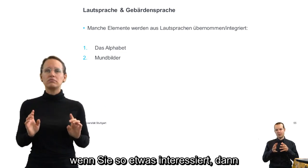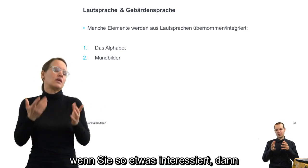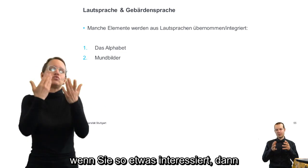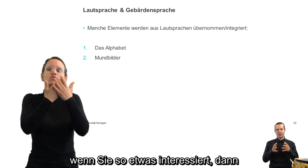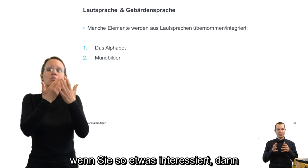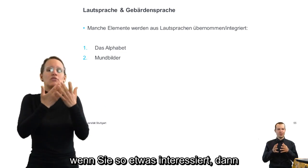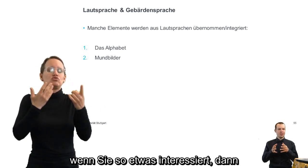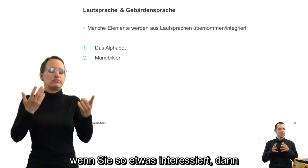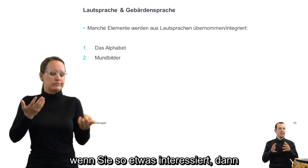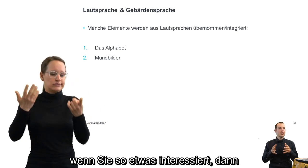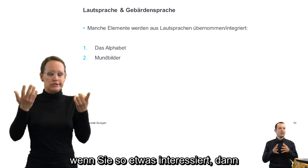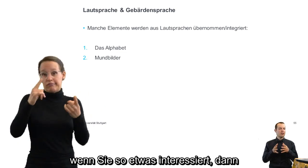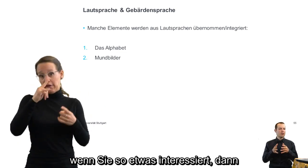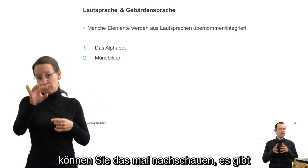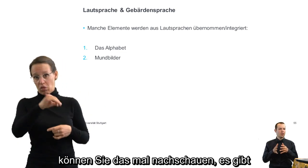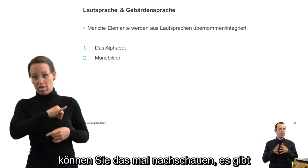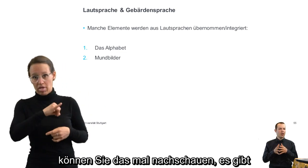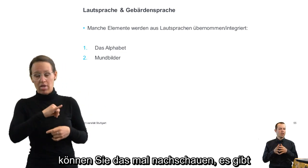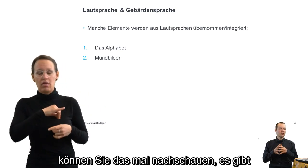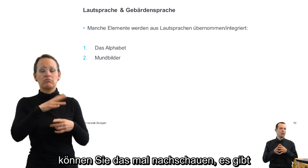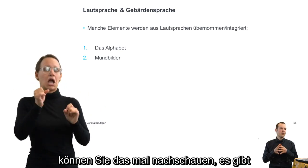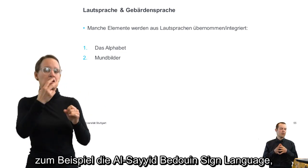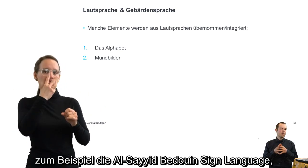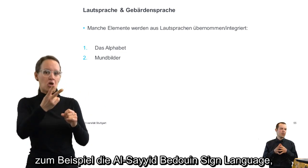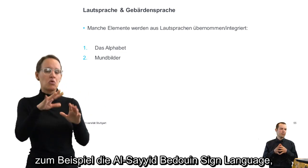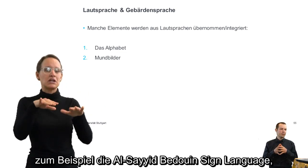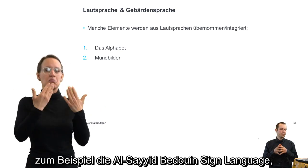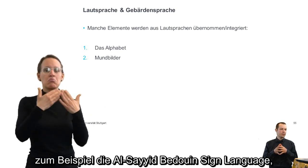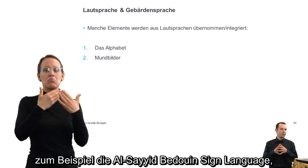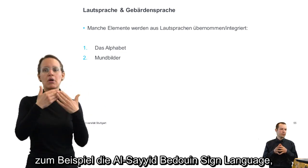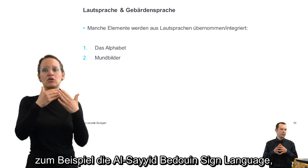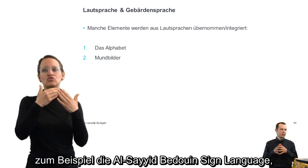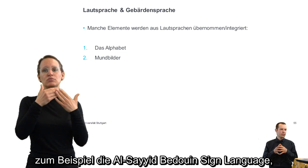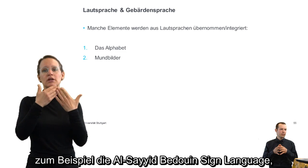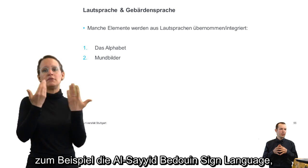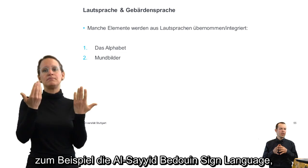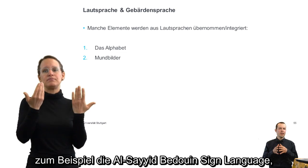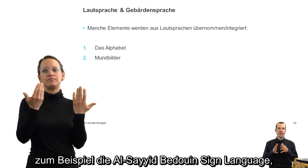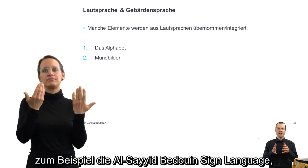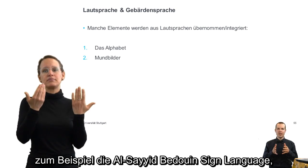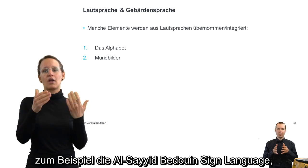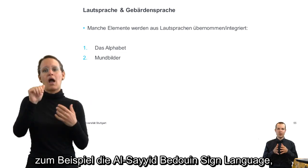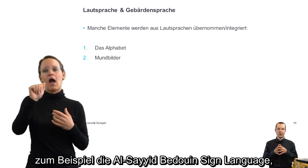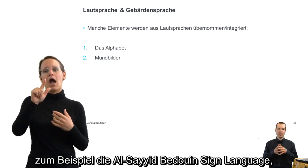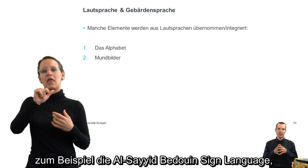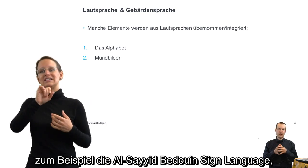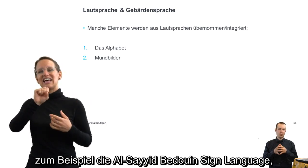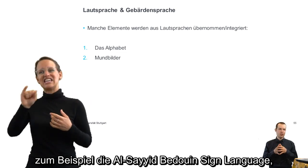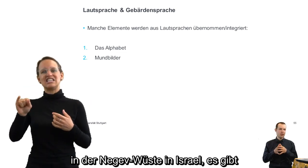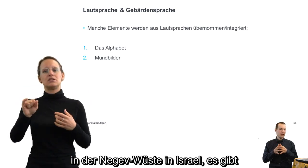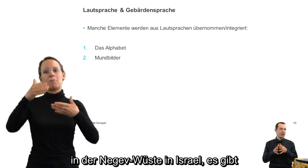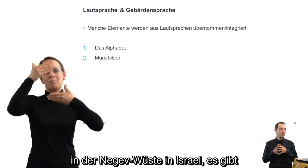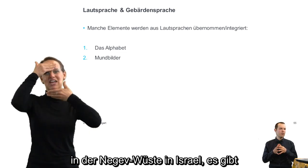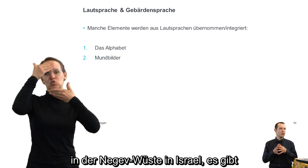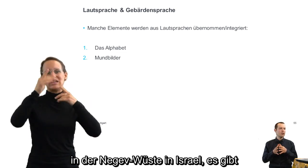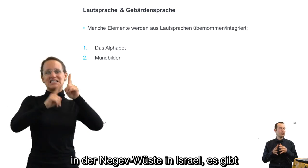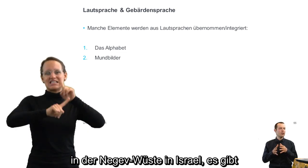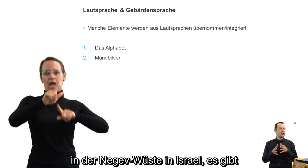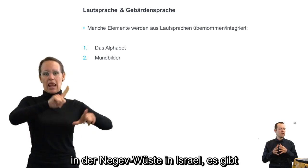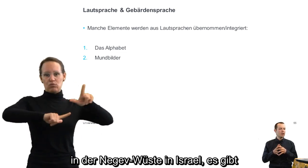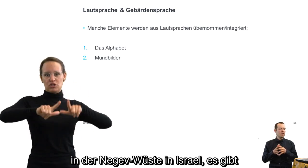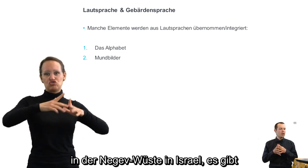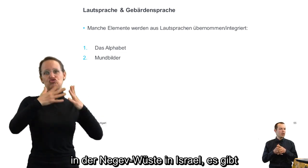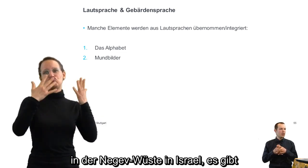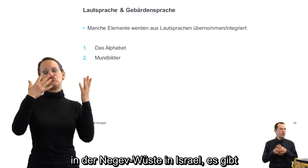Beispiel, also wenn Sie sowas interessiert, können Sie das auch mal nachschauen. Es gibt das die Al-Said-Bedouin Sign Language in der Negev-Wüste